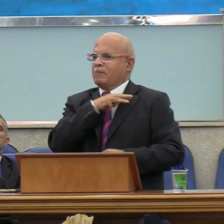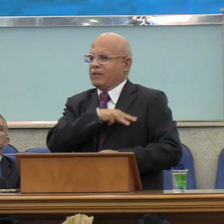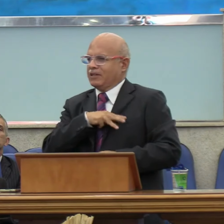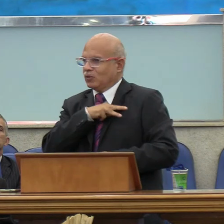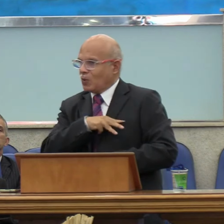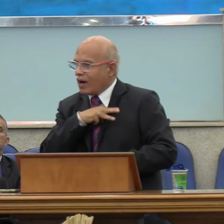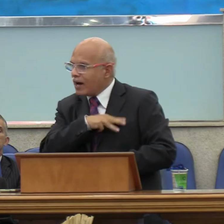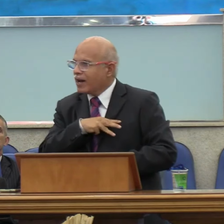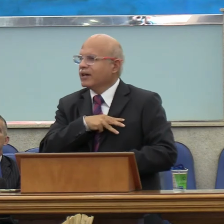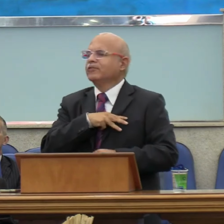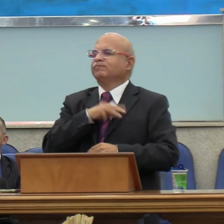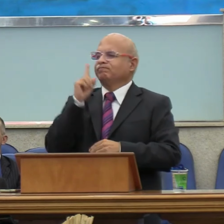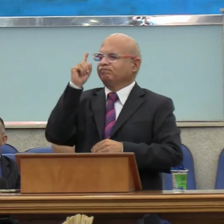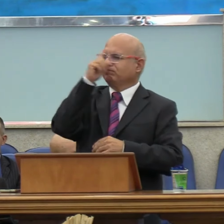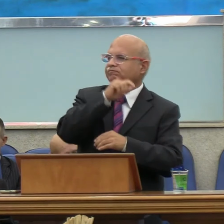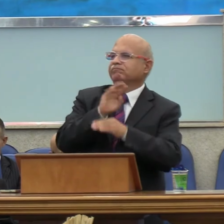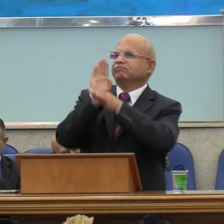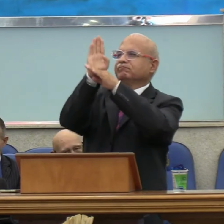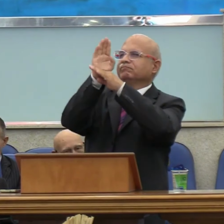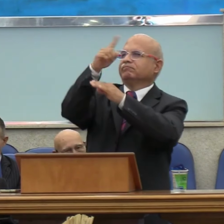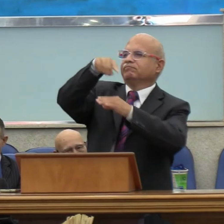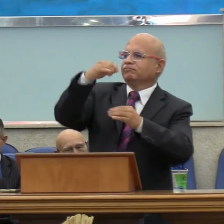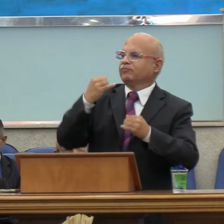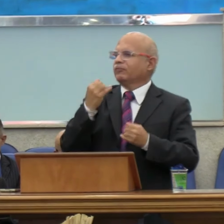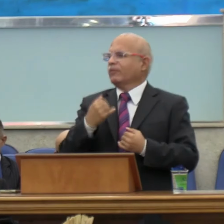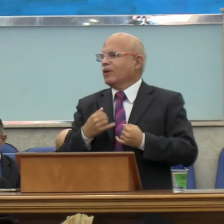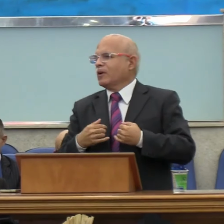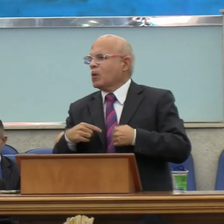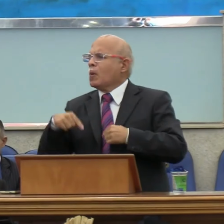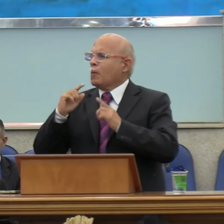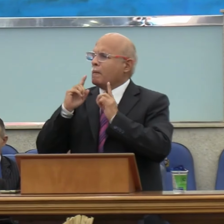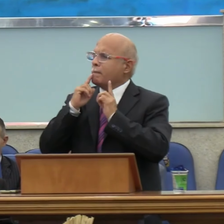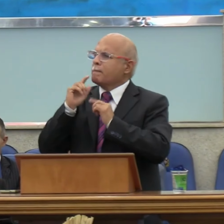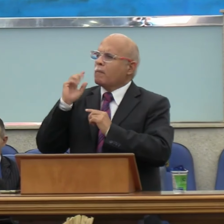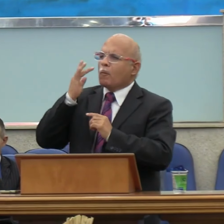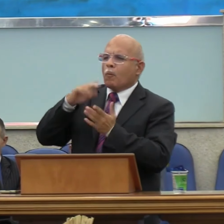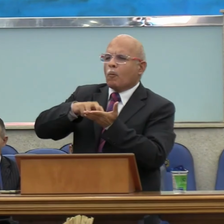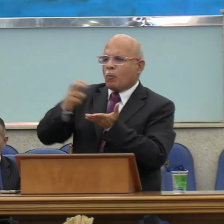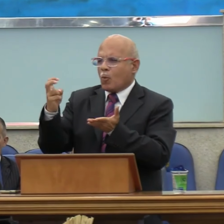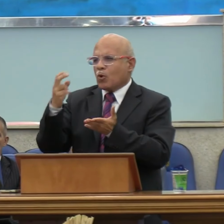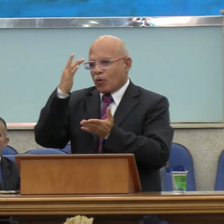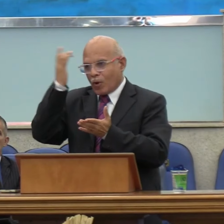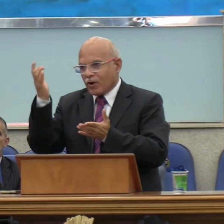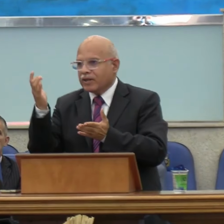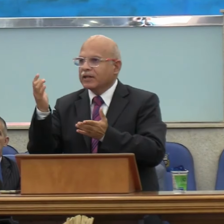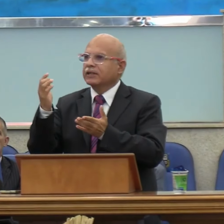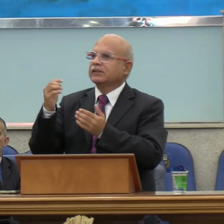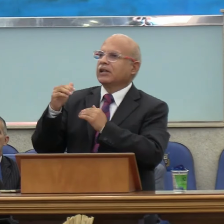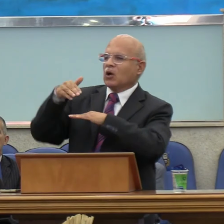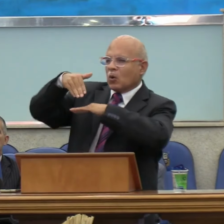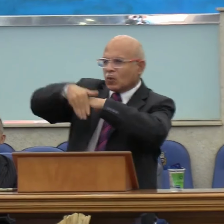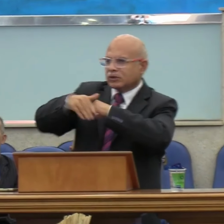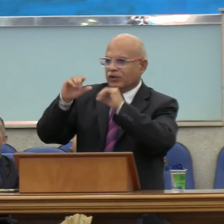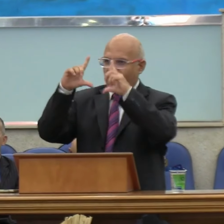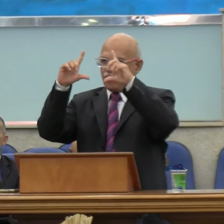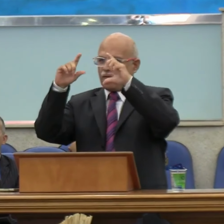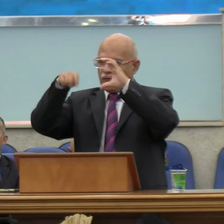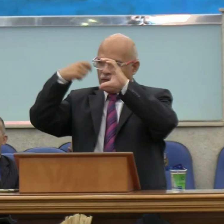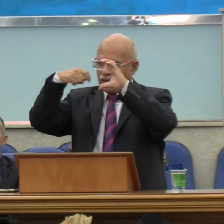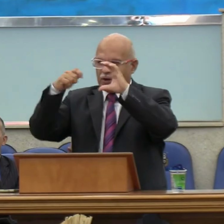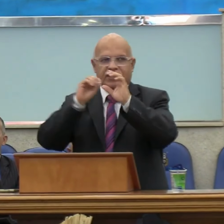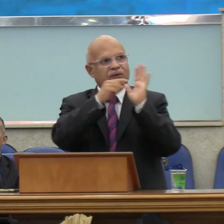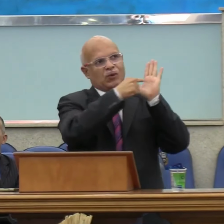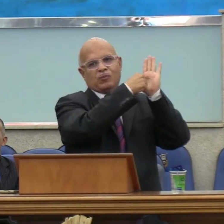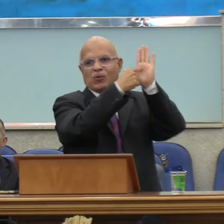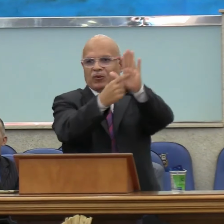Deus tem nos abençoado. Muitas pessoas também têm passado fome no meu país, mas Deus tem abençoado e todos os dias